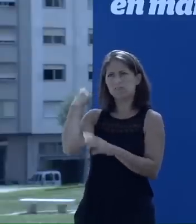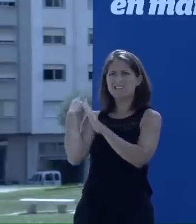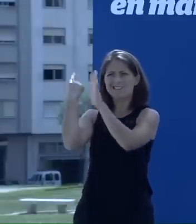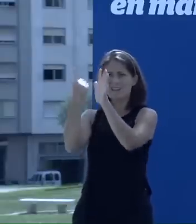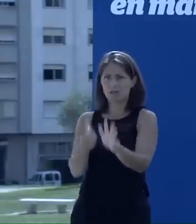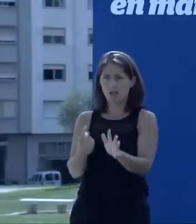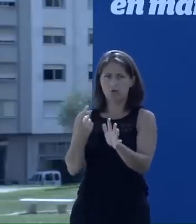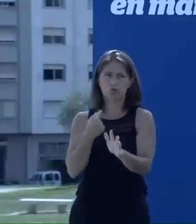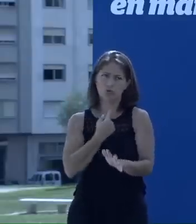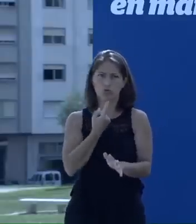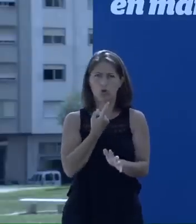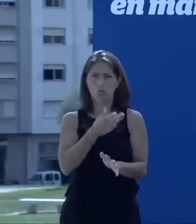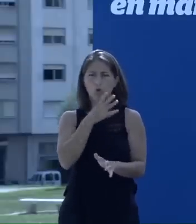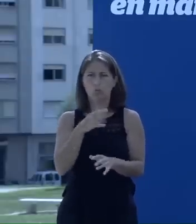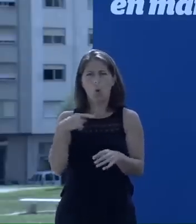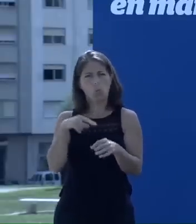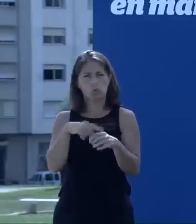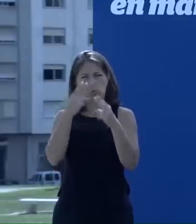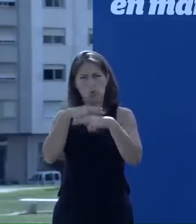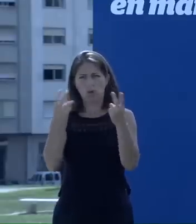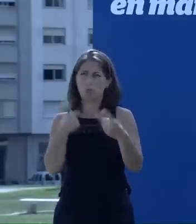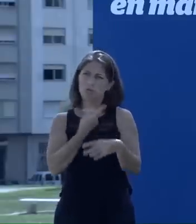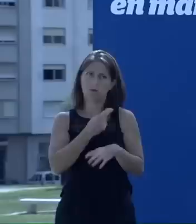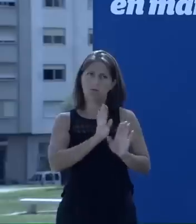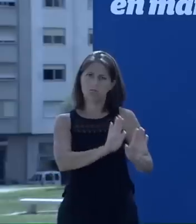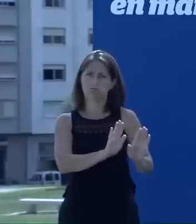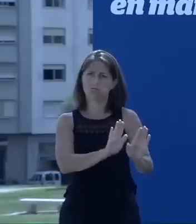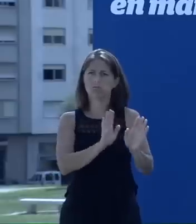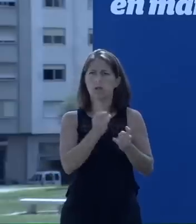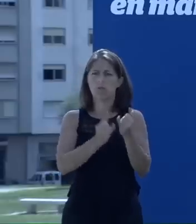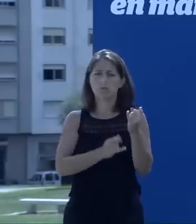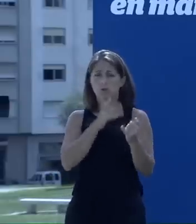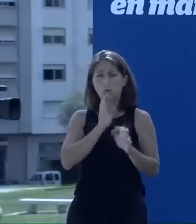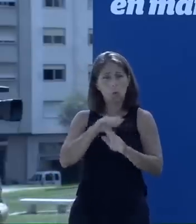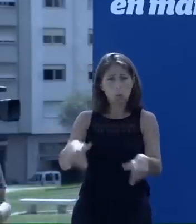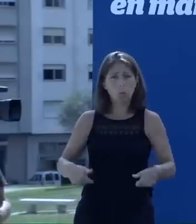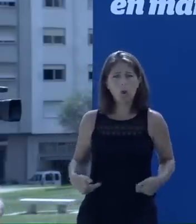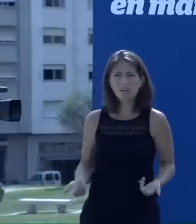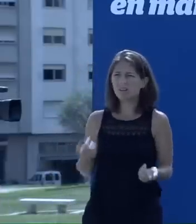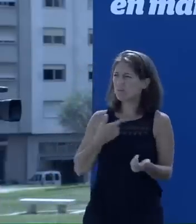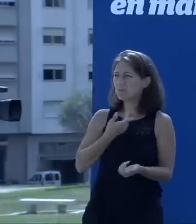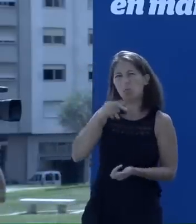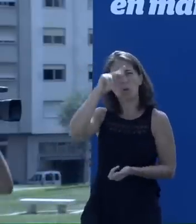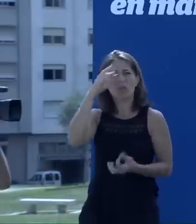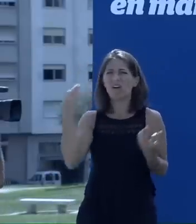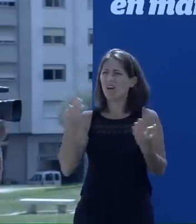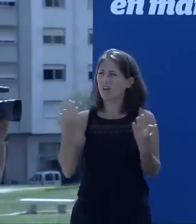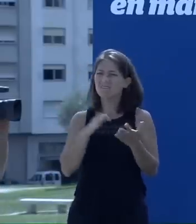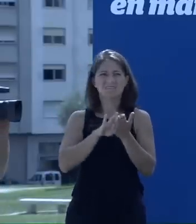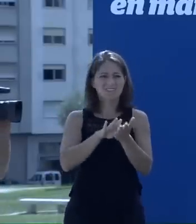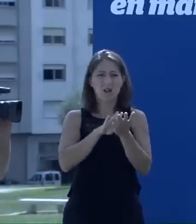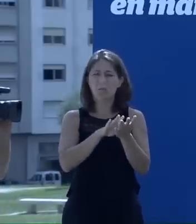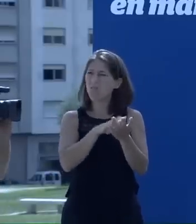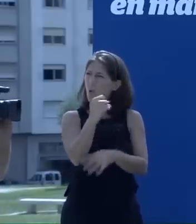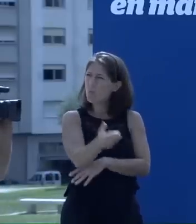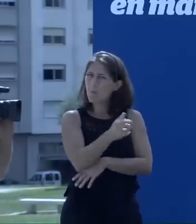un cargo público. E no meu regreso, pois observo con raiva e impotencia e preocupación que o servizo está